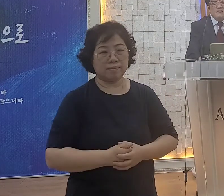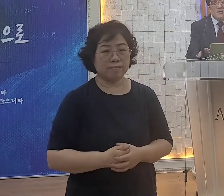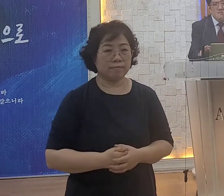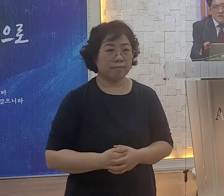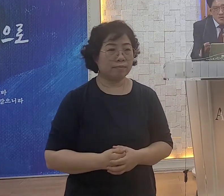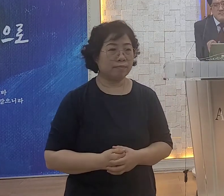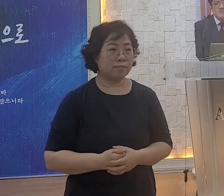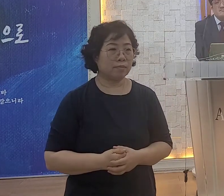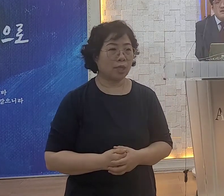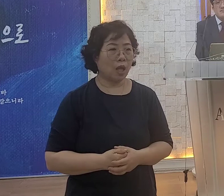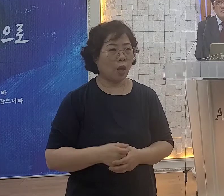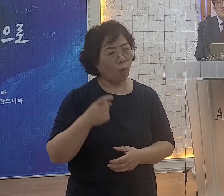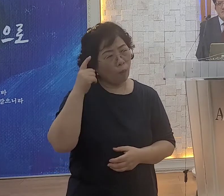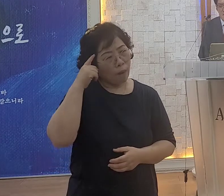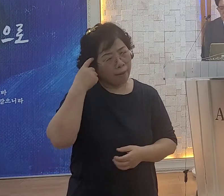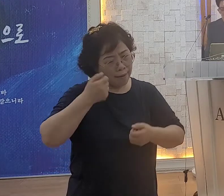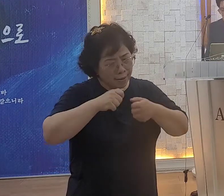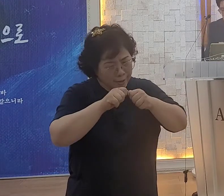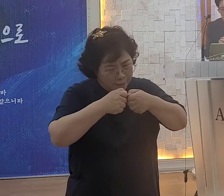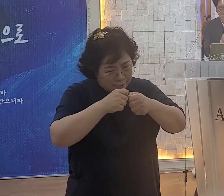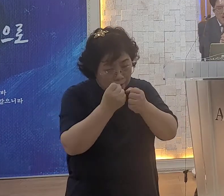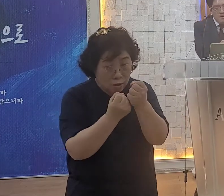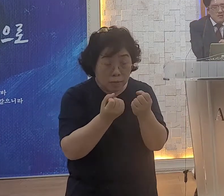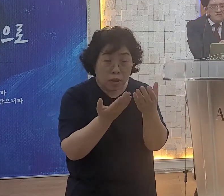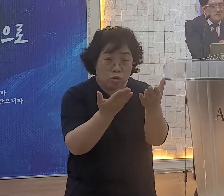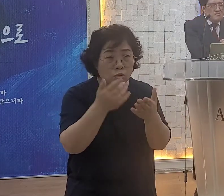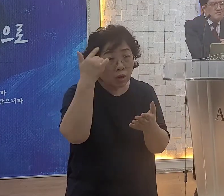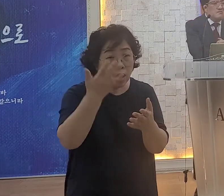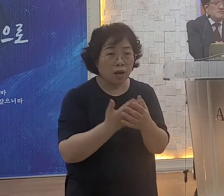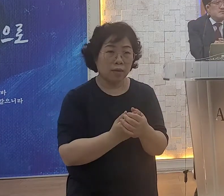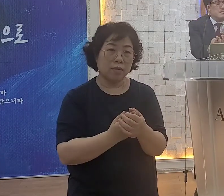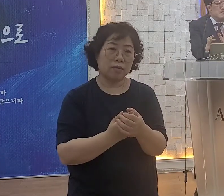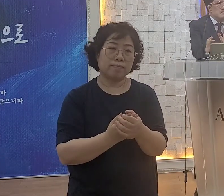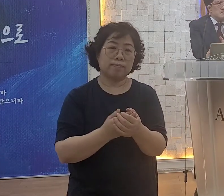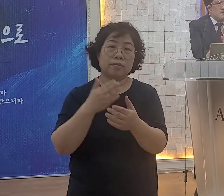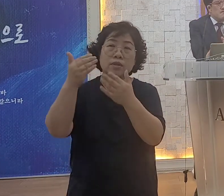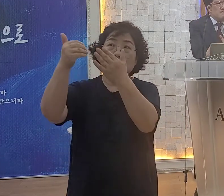자, 제가 왜 이렇게 지금 말씀드리냐면 하나님은